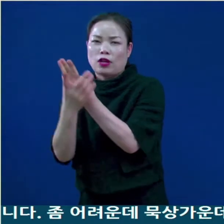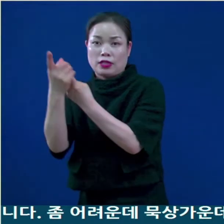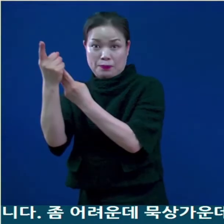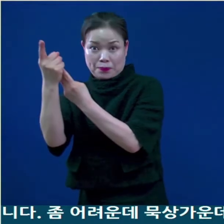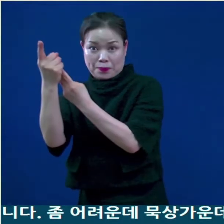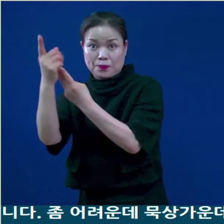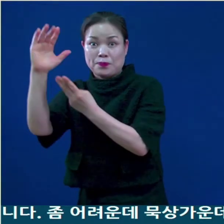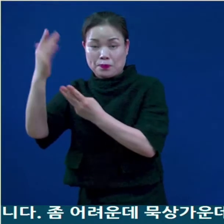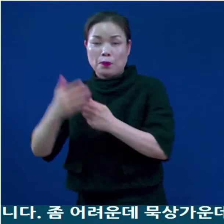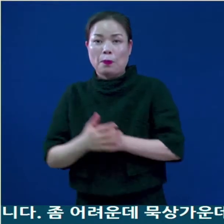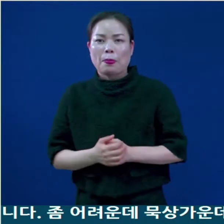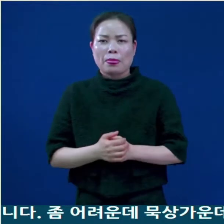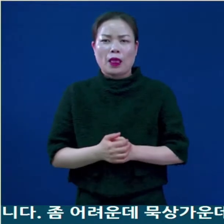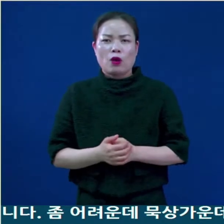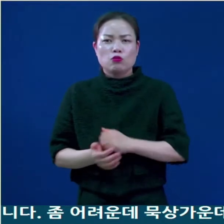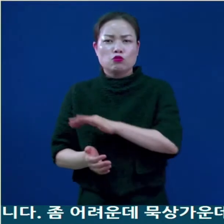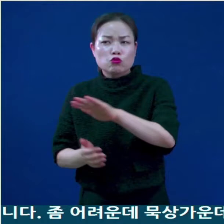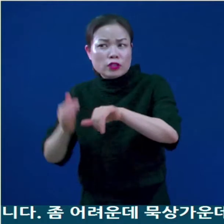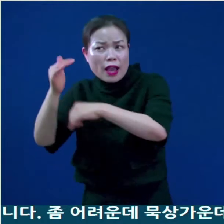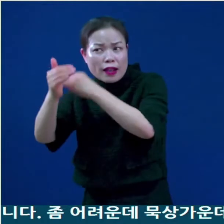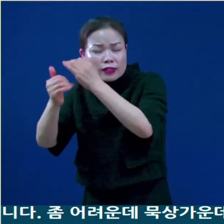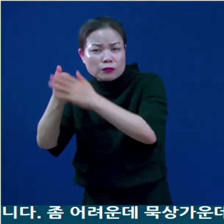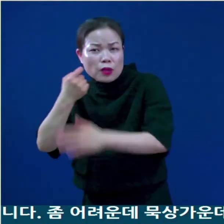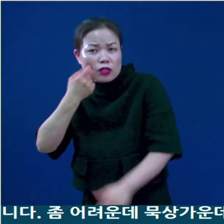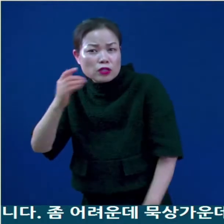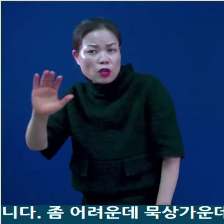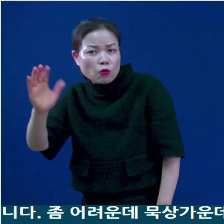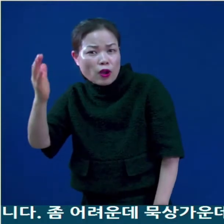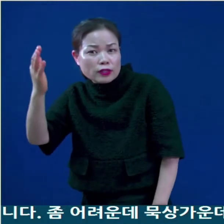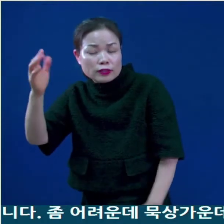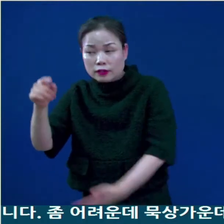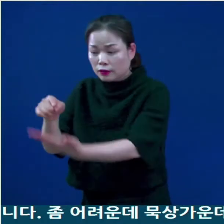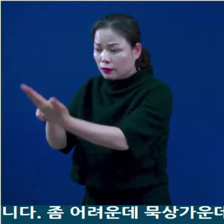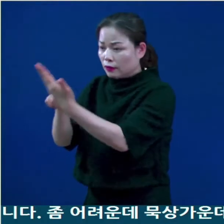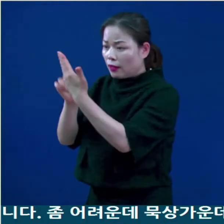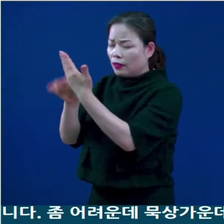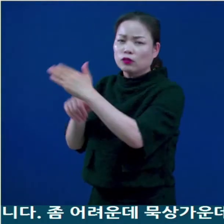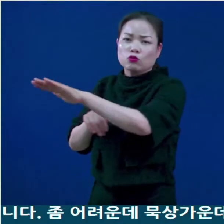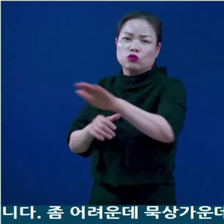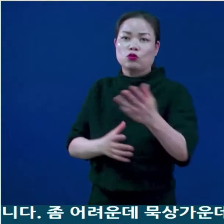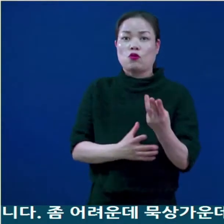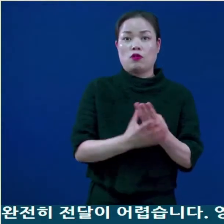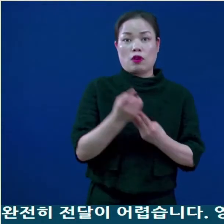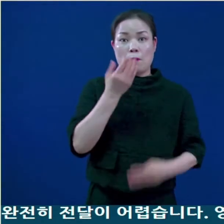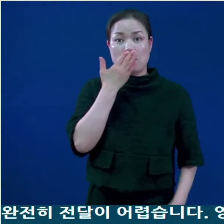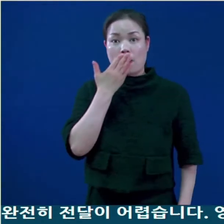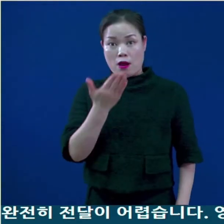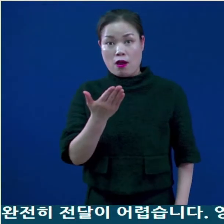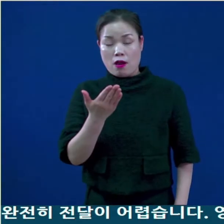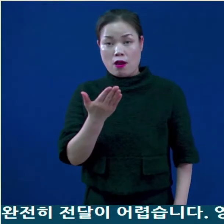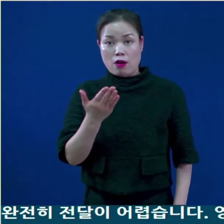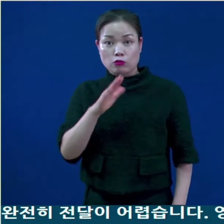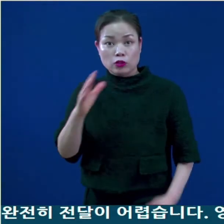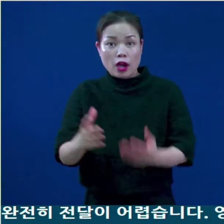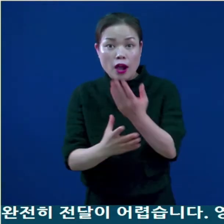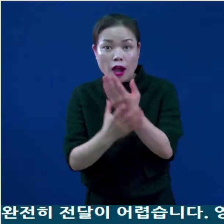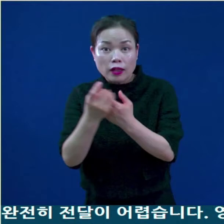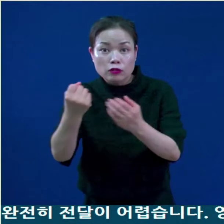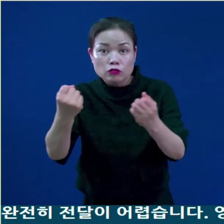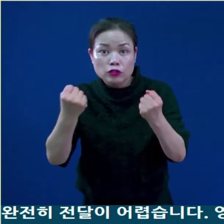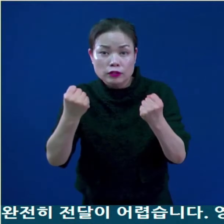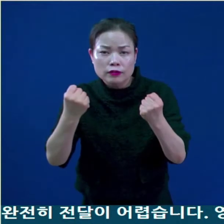모습이에요. 그래서 우리에게 하나님의 영광이 나타날 때 우리도 하나 될 수 있어요. 우리가 하나 될 수 있는